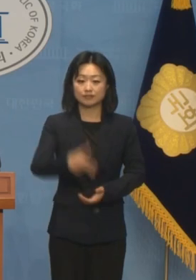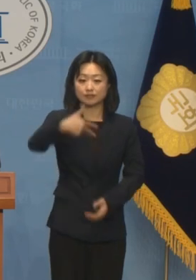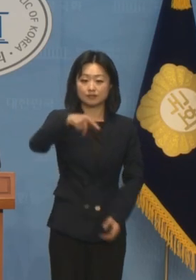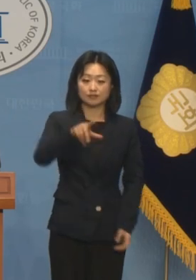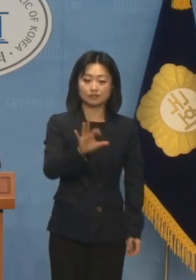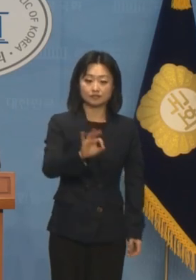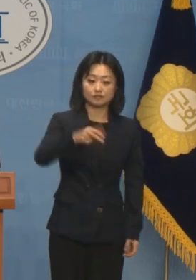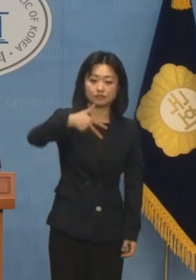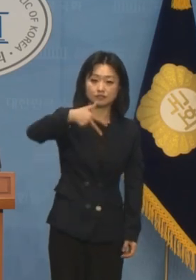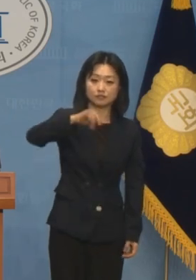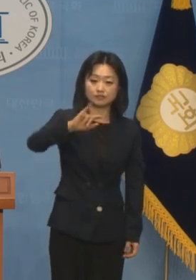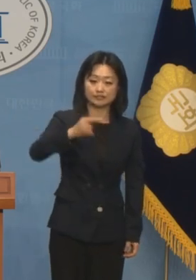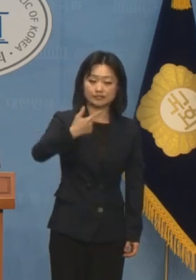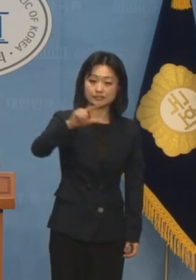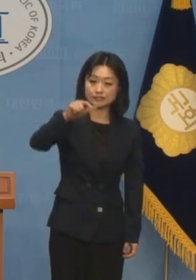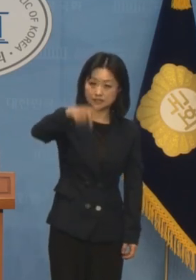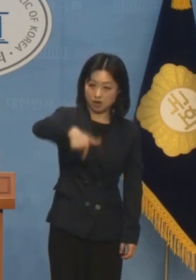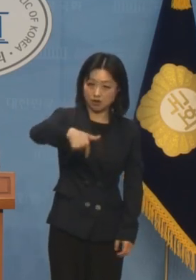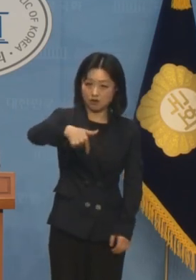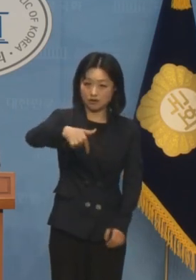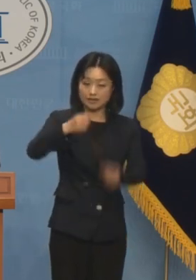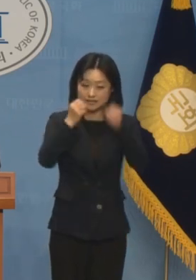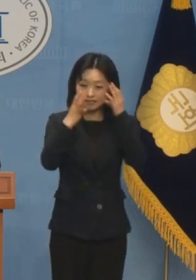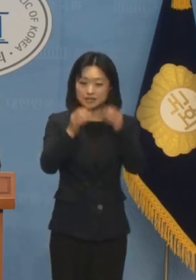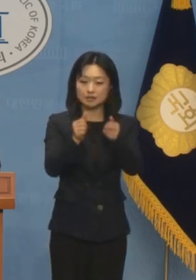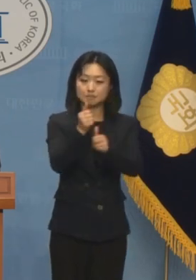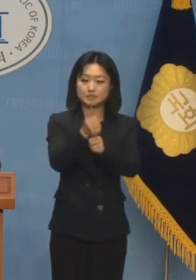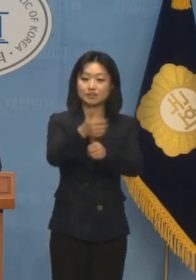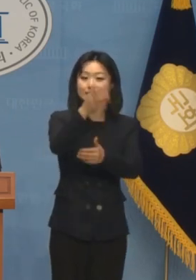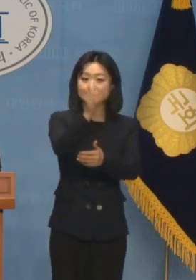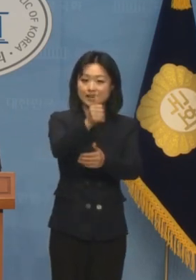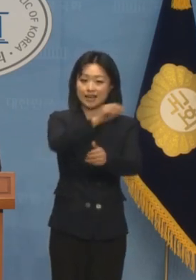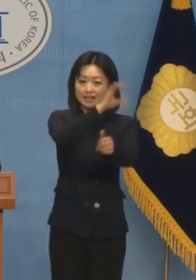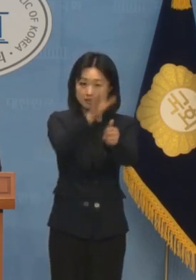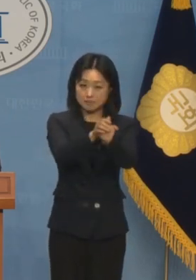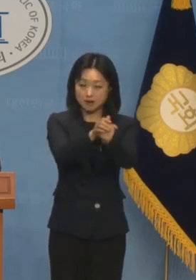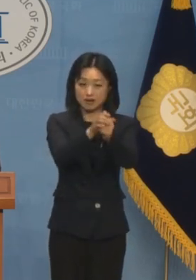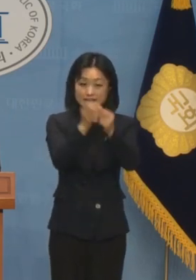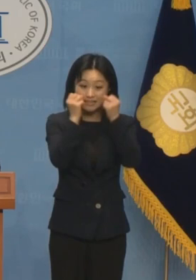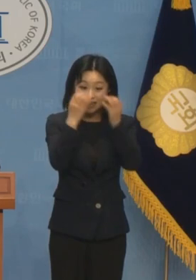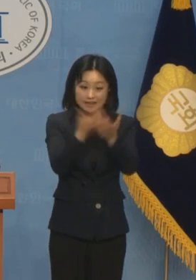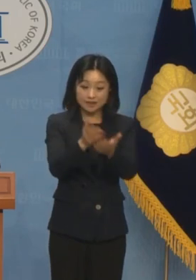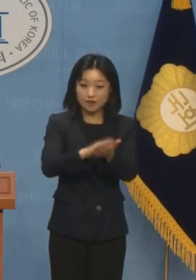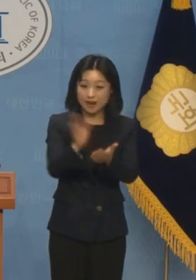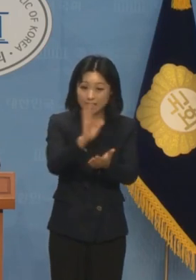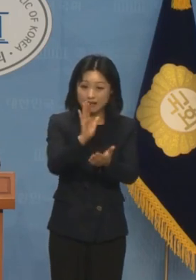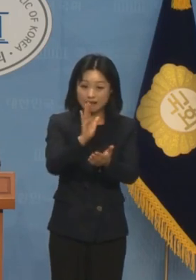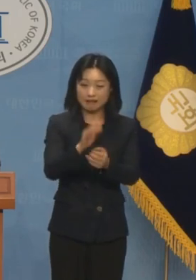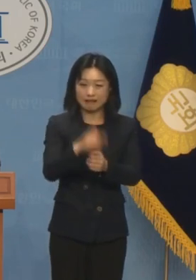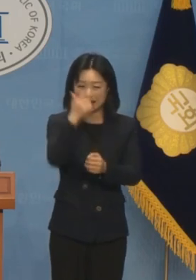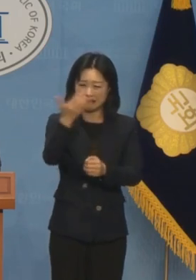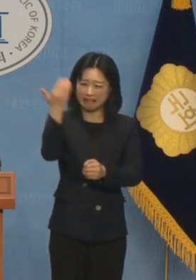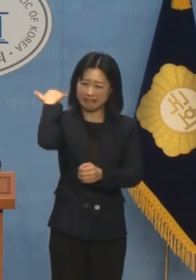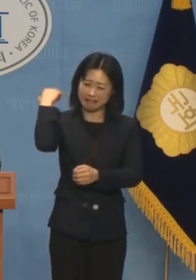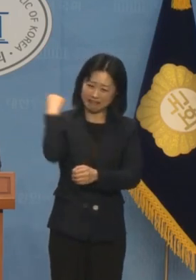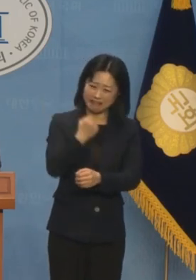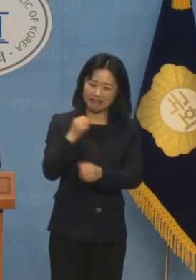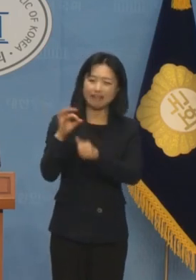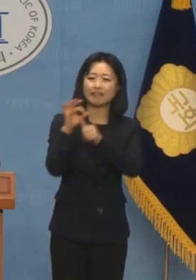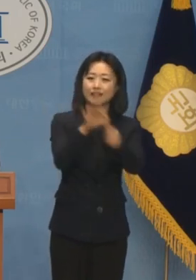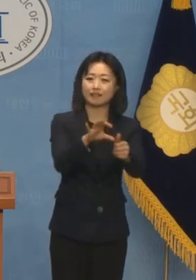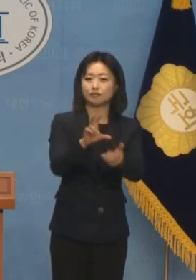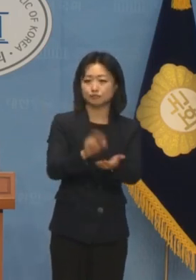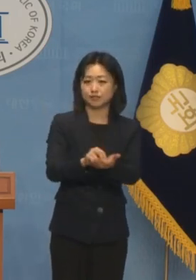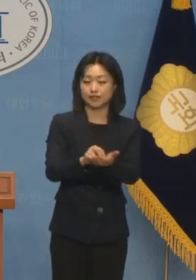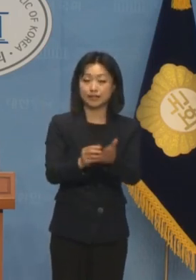정진석 신임 비서실장 임명, 쇄신은 온데간데 없는 구태 인사입니다. 윤석열